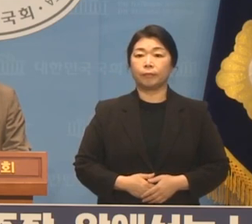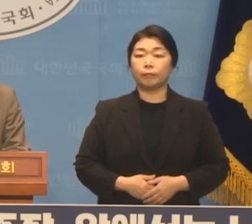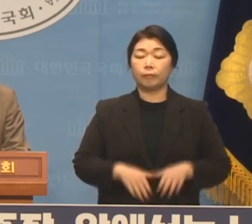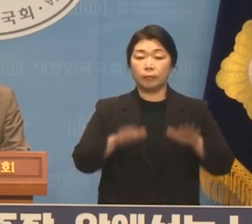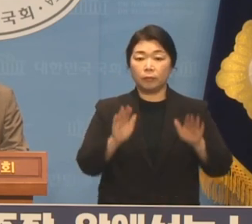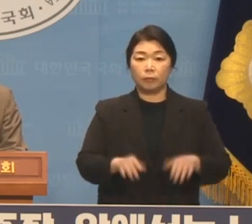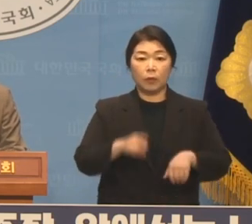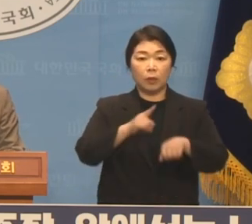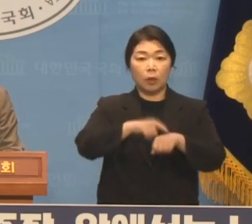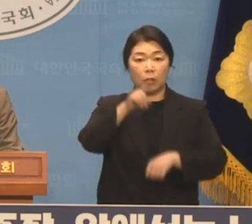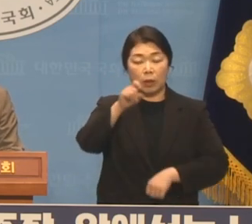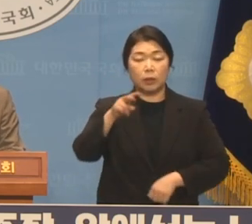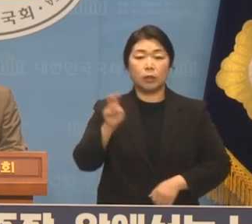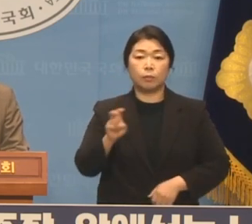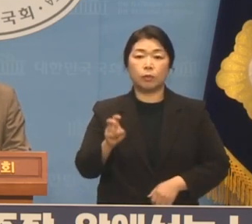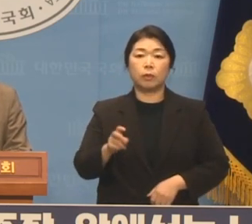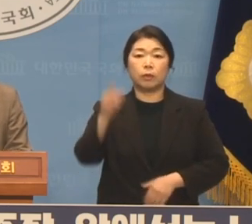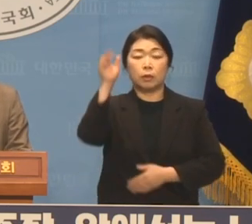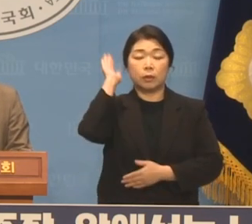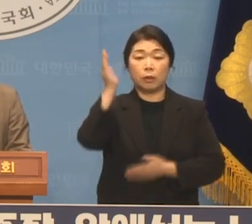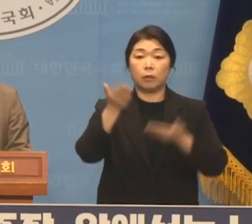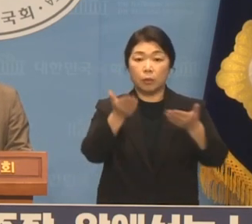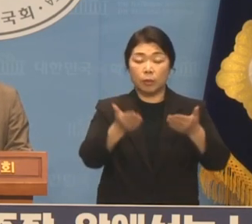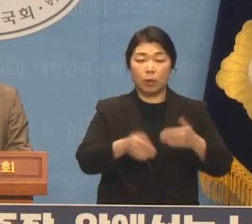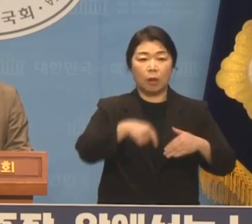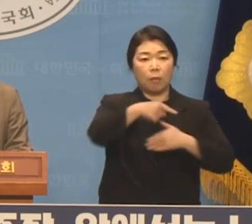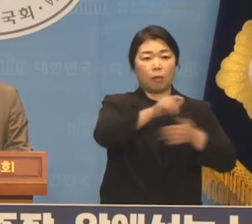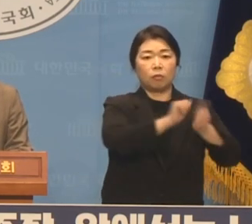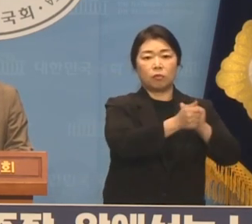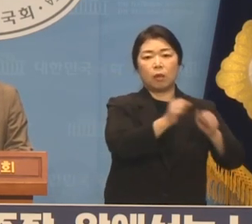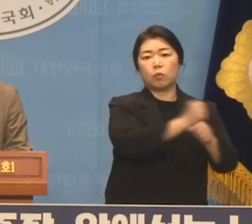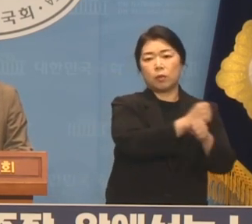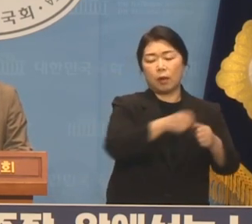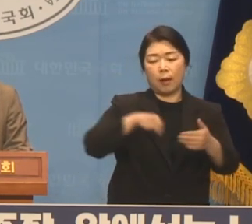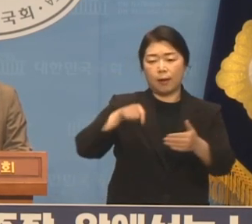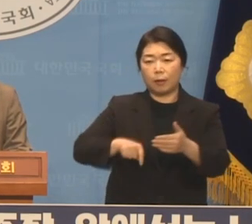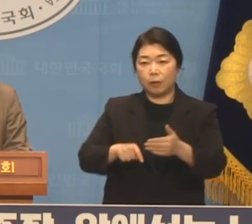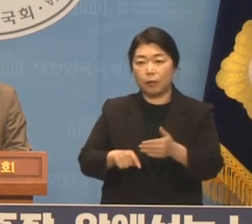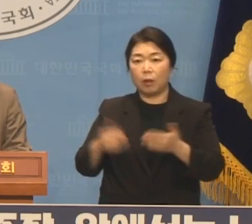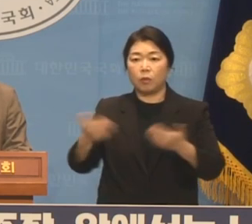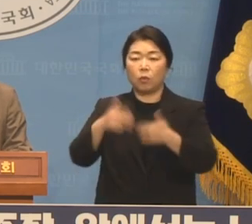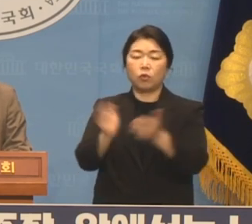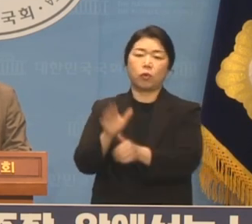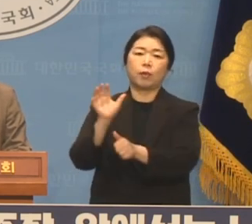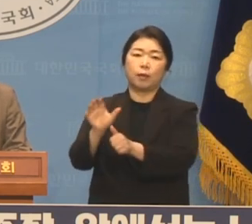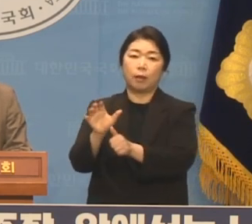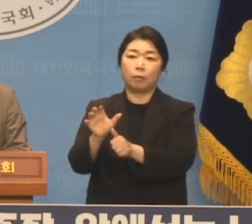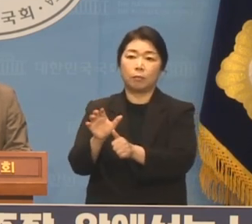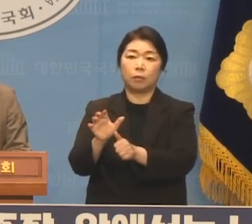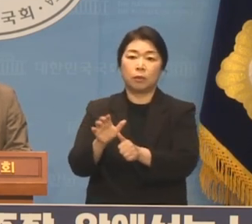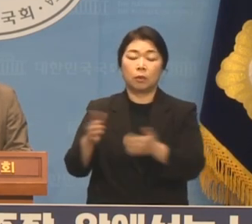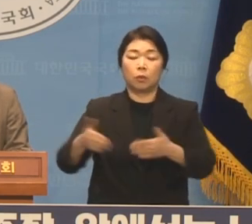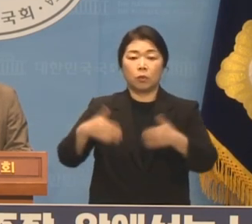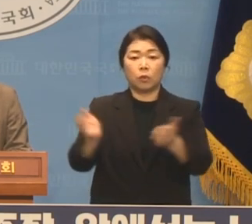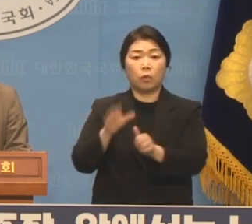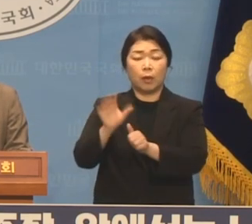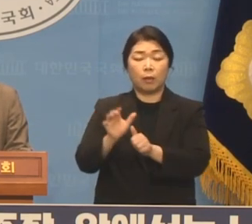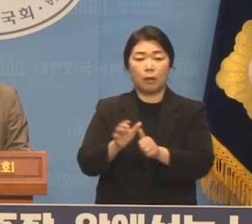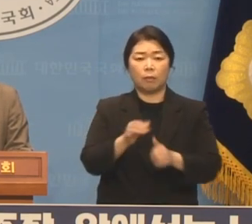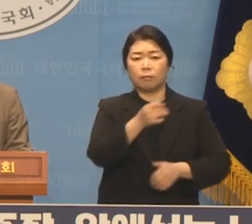오늘 11시 20분 기자회견은 밖에서는 주가 조작, 안에서는 노조 탄압, 노조 탄압